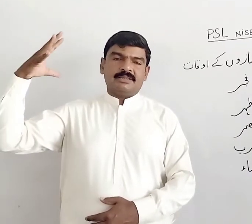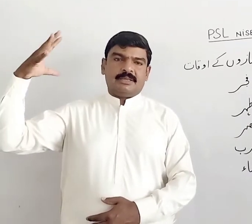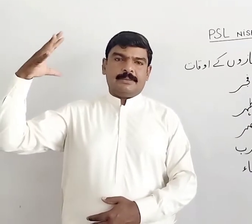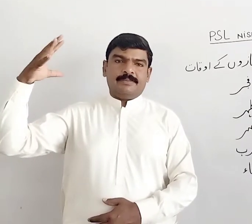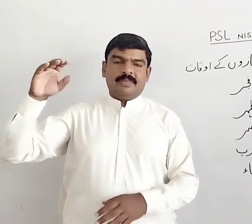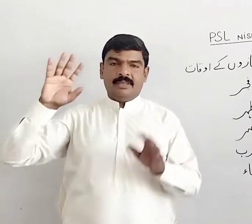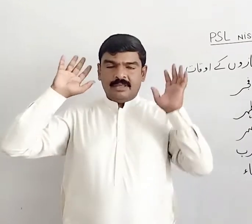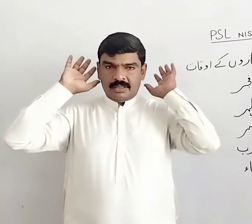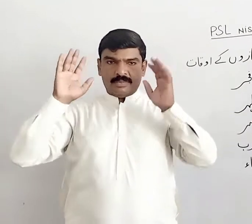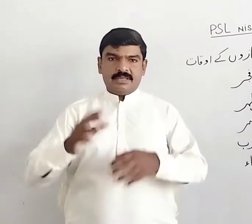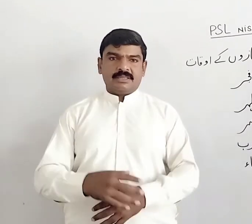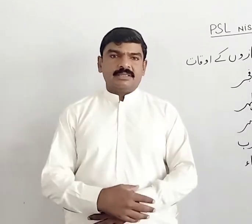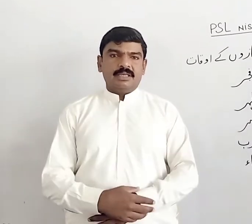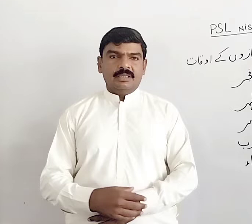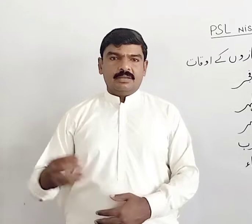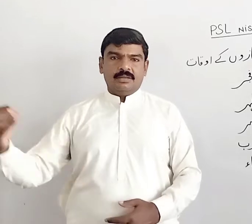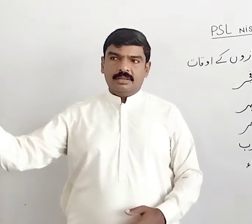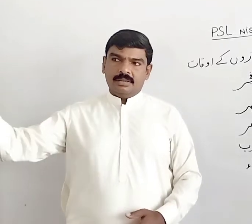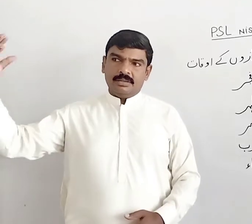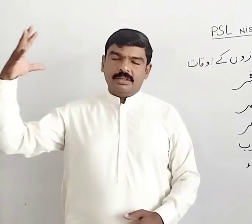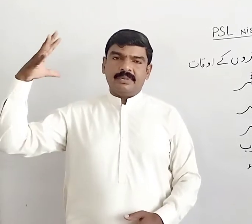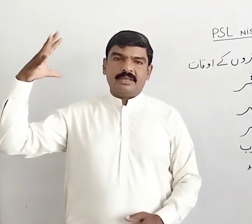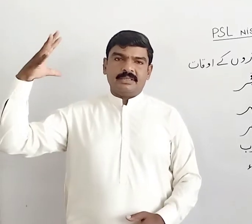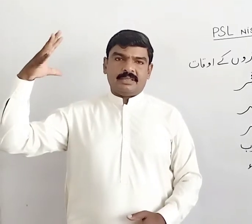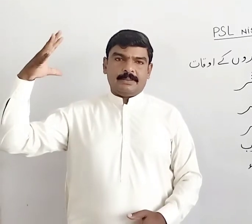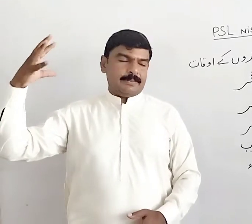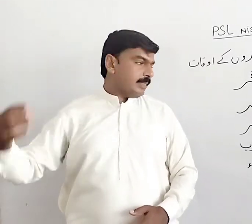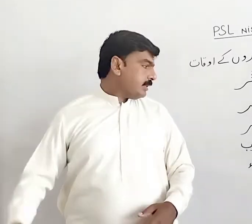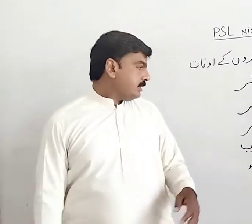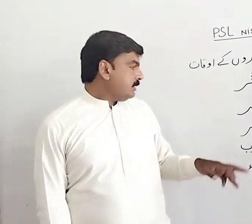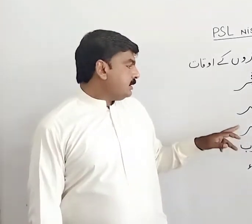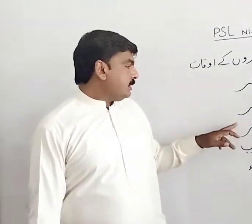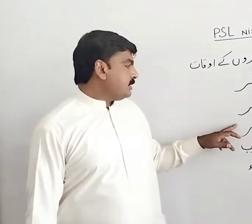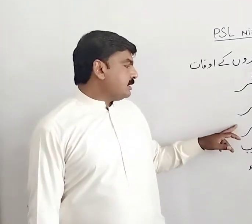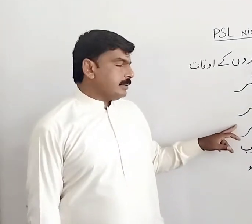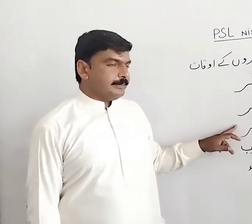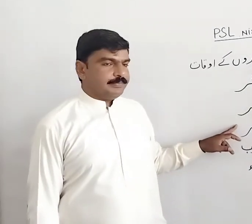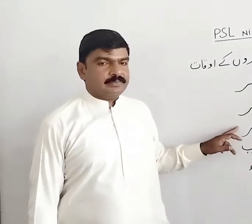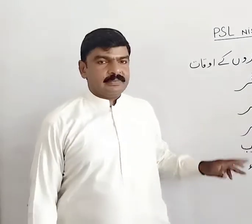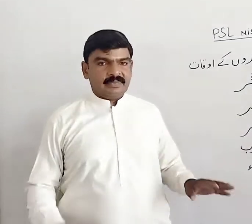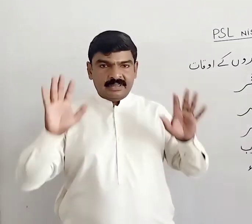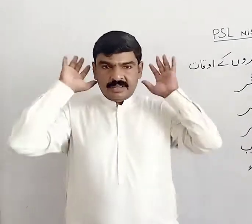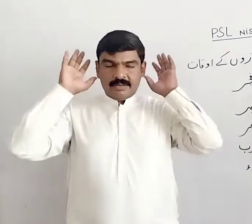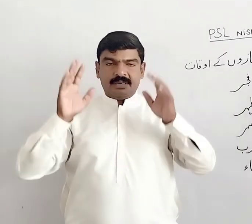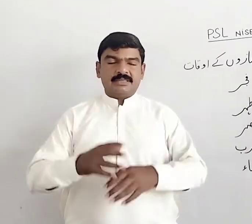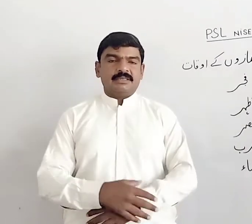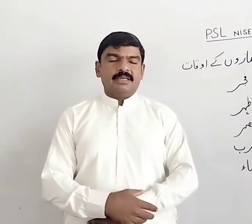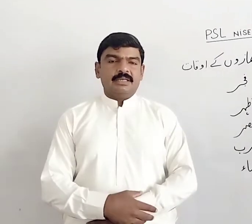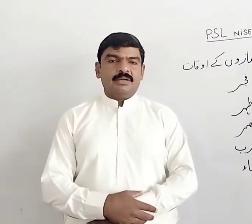سائن، نماز کا سائن اور دوپہر کا سائن، عصر نماز کا سائن